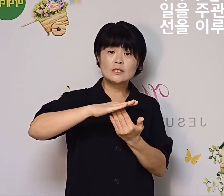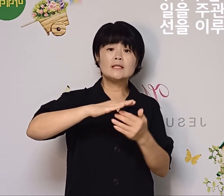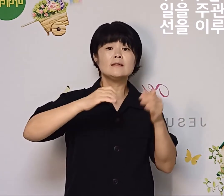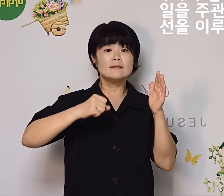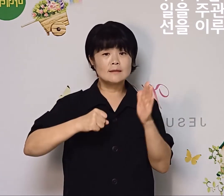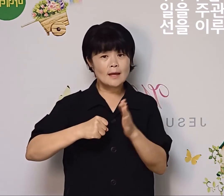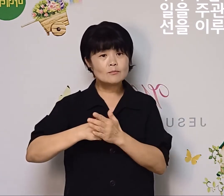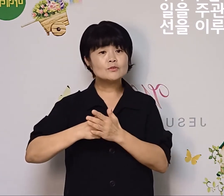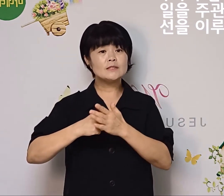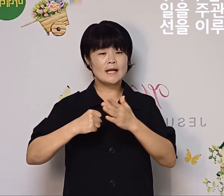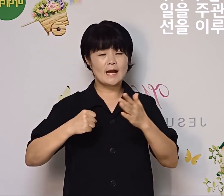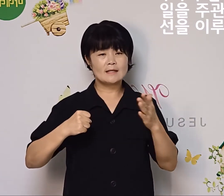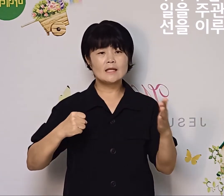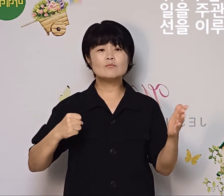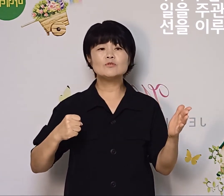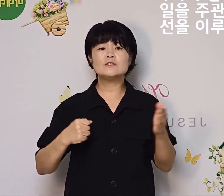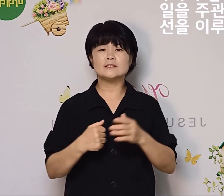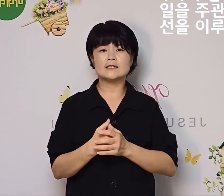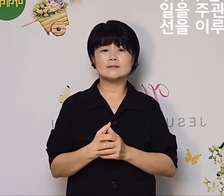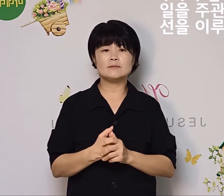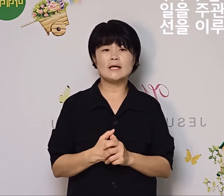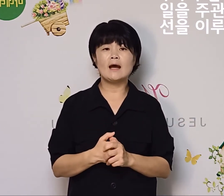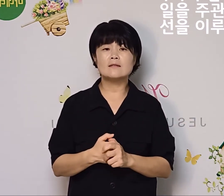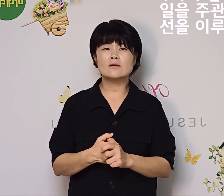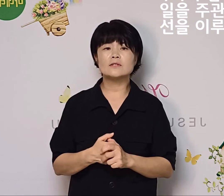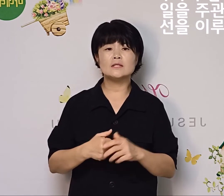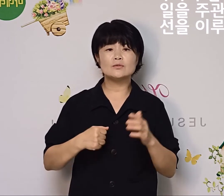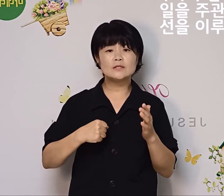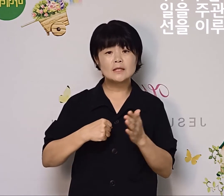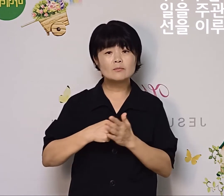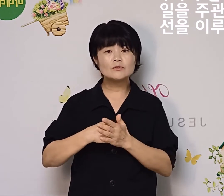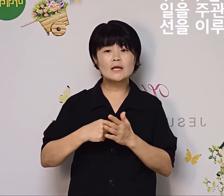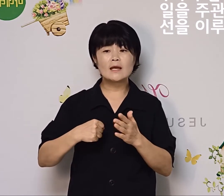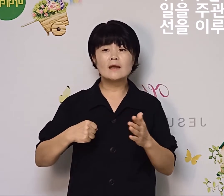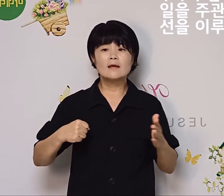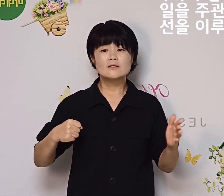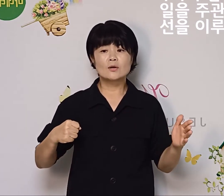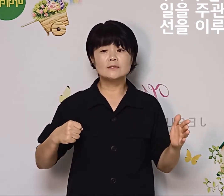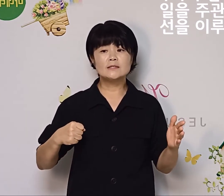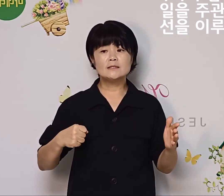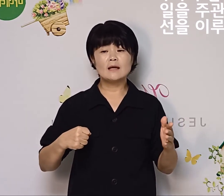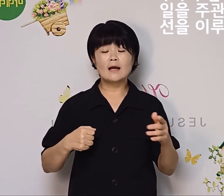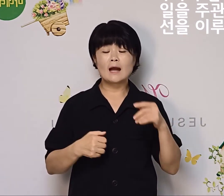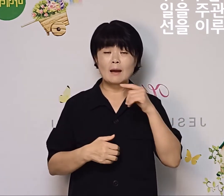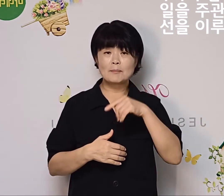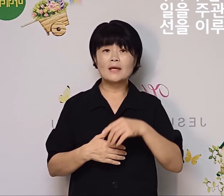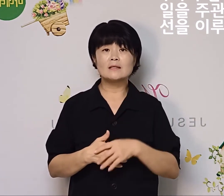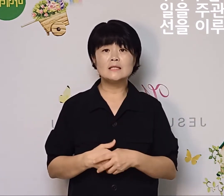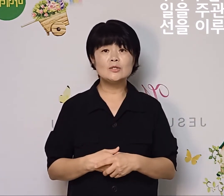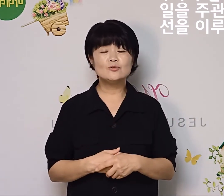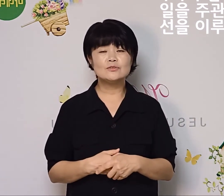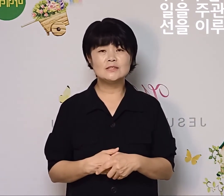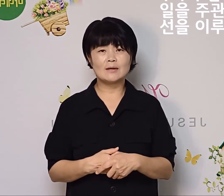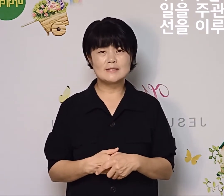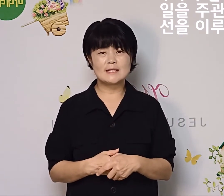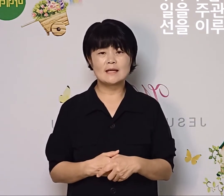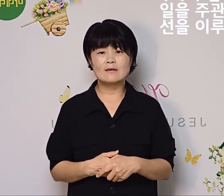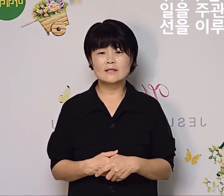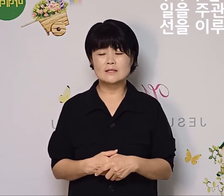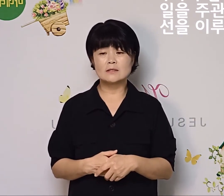이루기 때문이라. 때문을 넣겠습니다. 선을 이루기 때문에 저는 아까 앞에 이유는이 나왔잖아요. 그래서